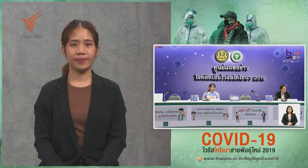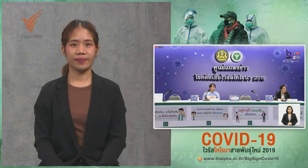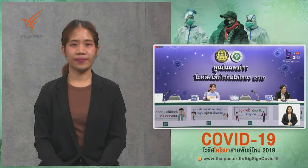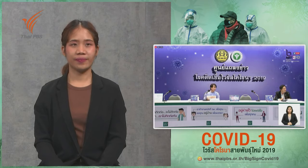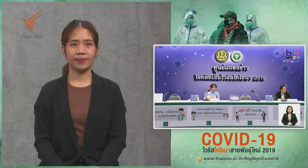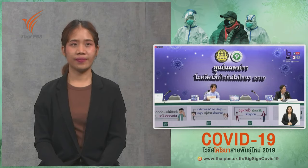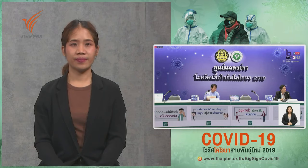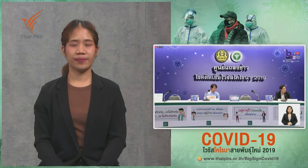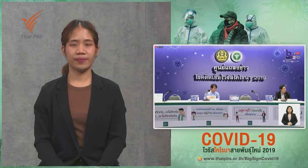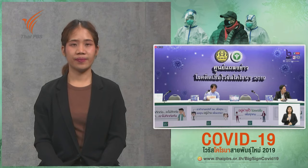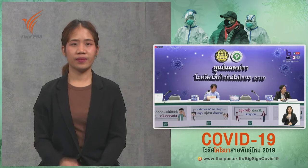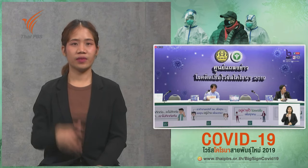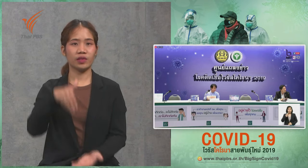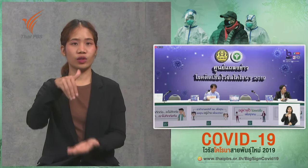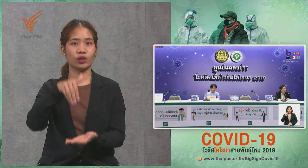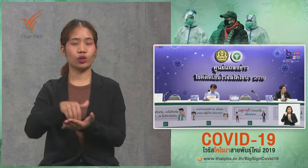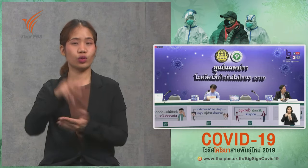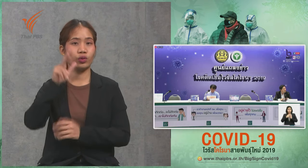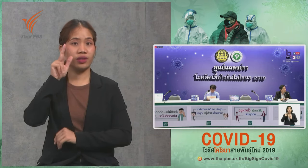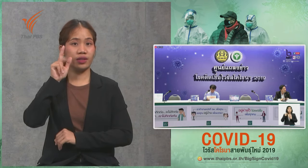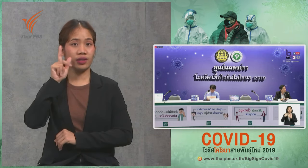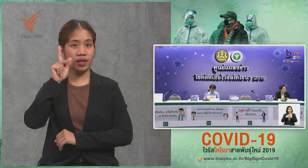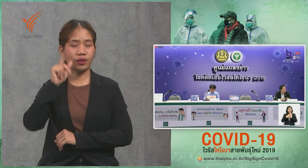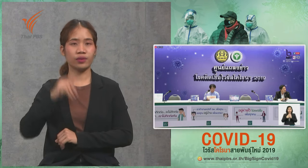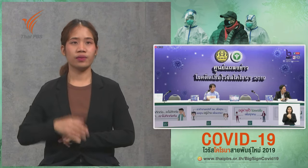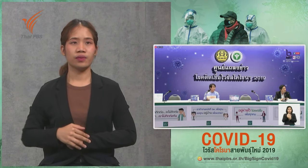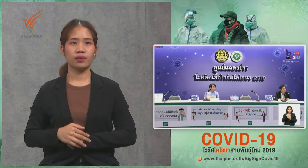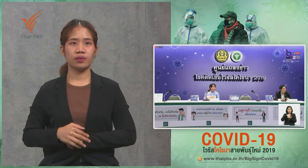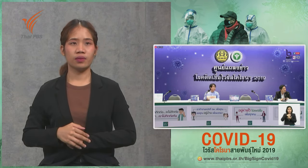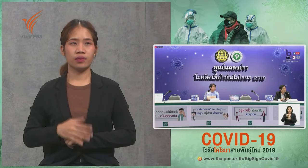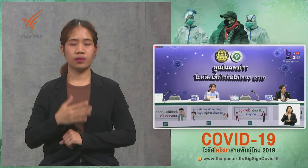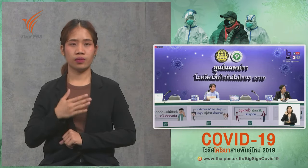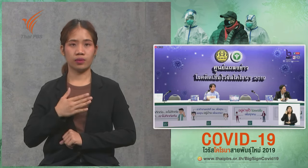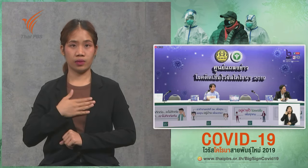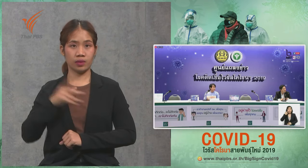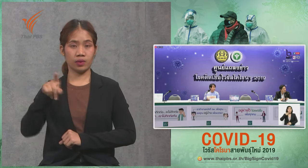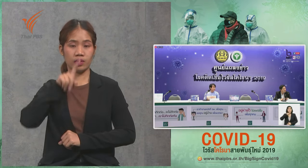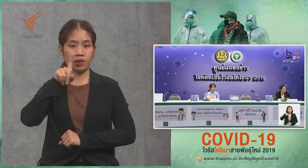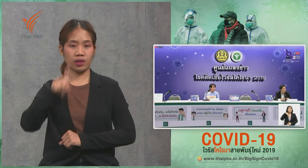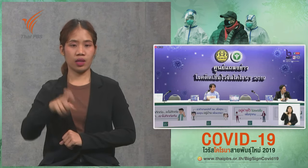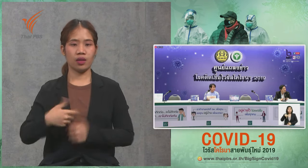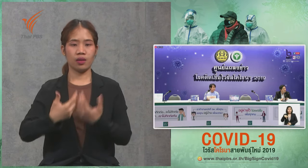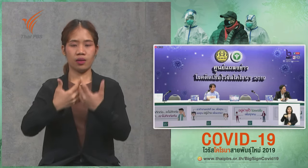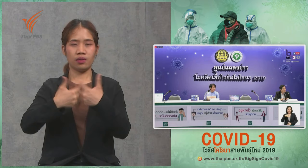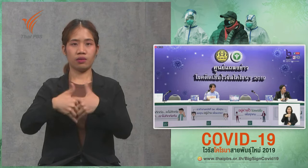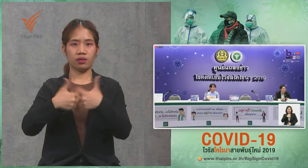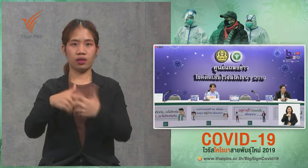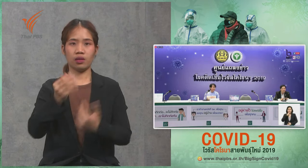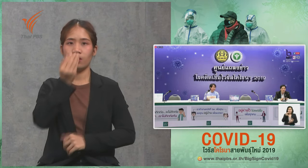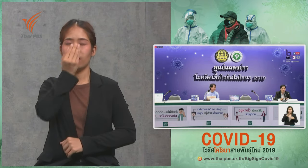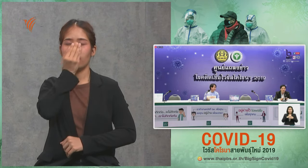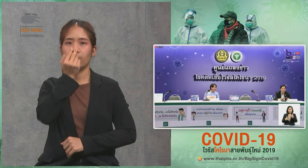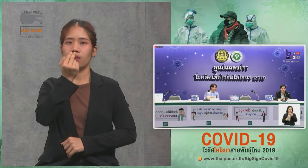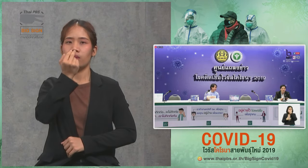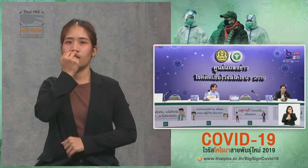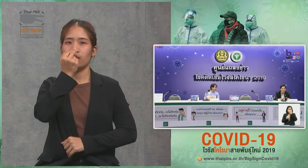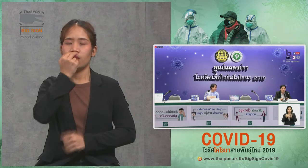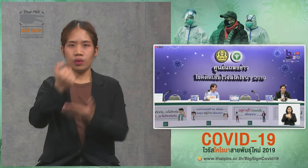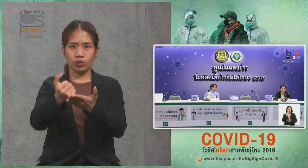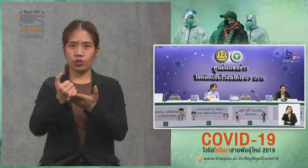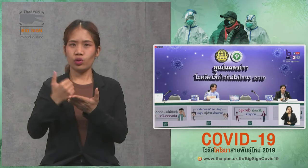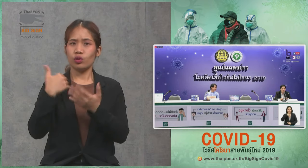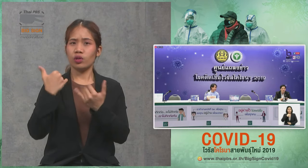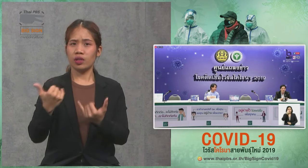อรุมาจากศูนย์ข่าวแปซิฟิกนะคะจะถามเรื่องจำนวนเครื่องช่วยหายใจค่ะว่าตอนนี้มีอยู่เท่าไหร่แล้